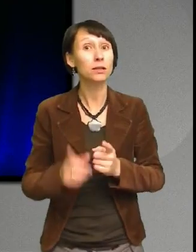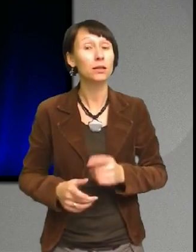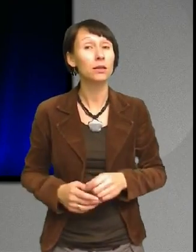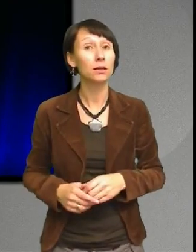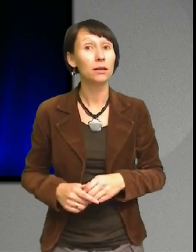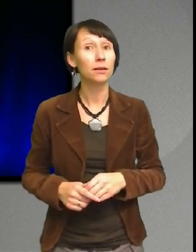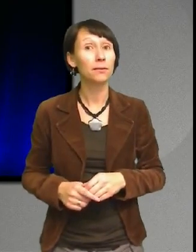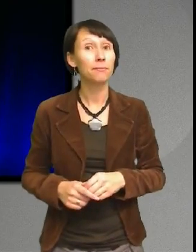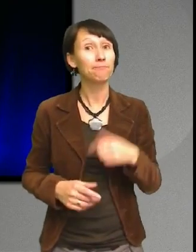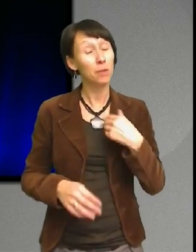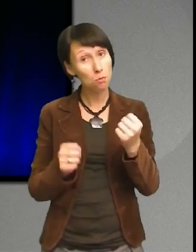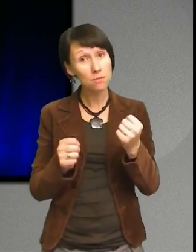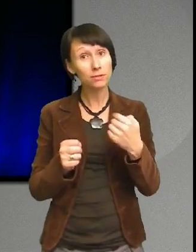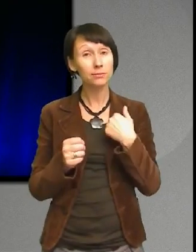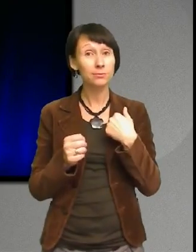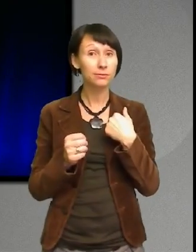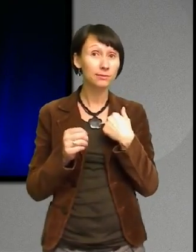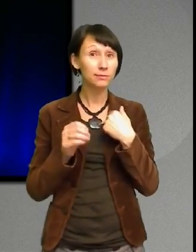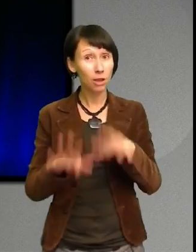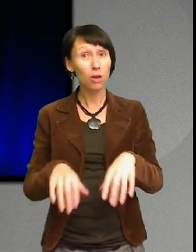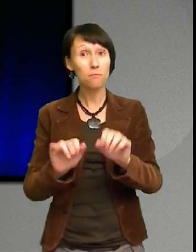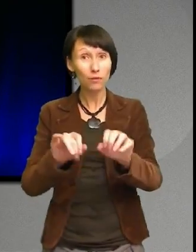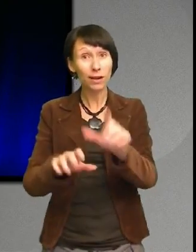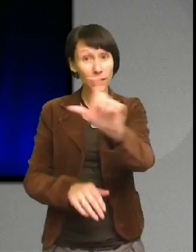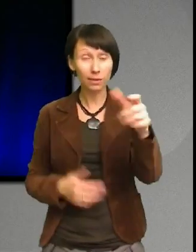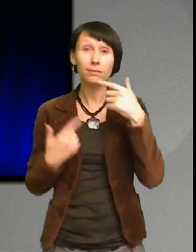Jag hoppas att jag har satsat på som en avtryck. Tack för mig. Tack